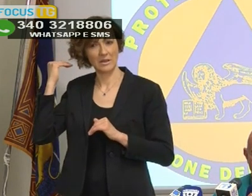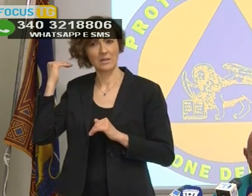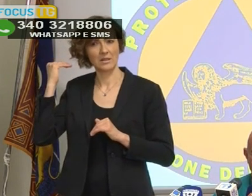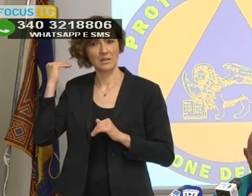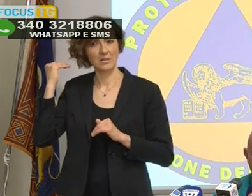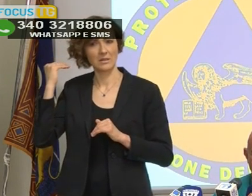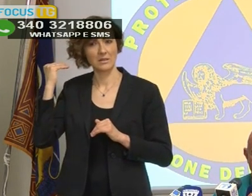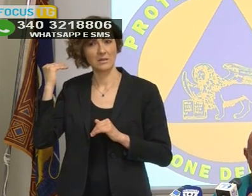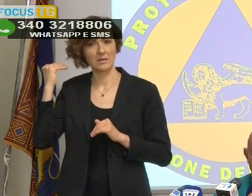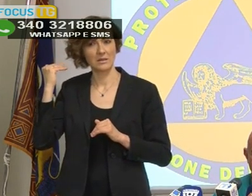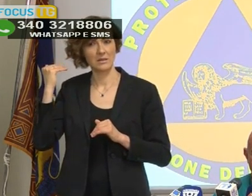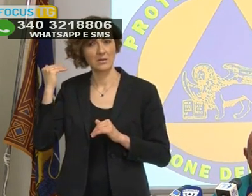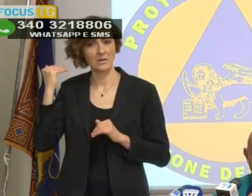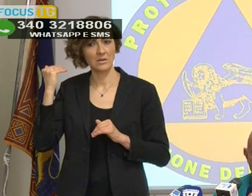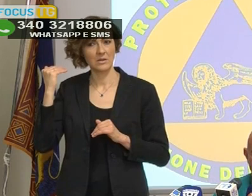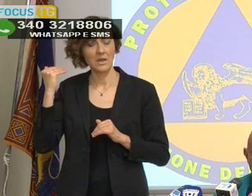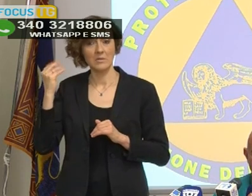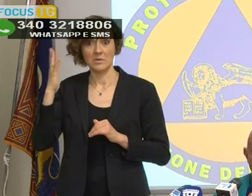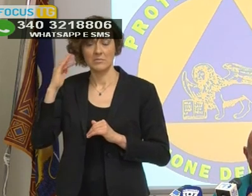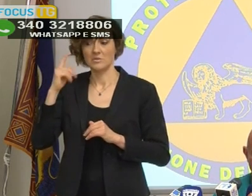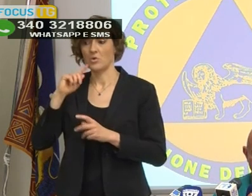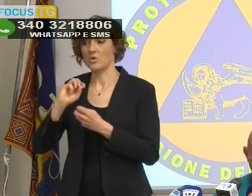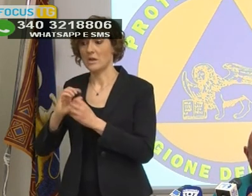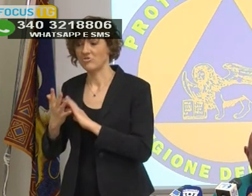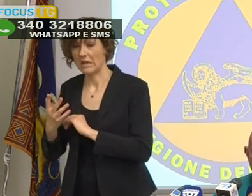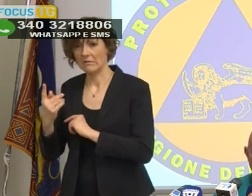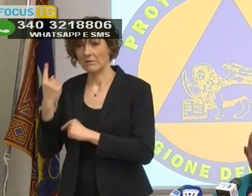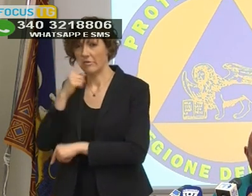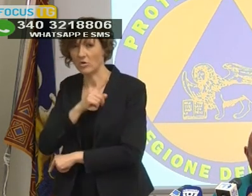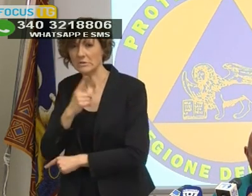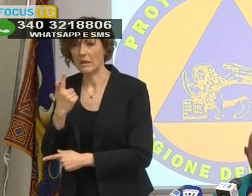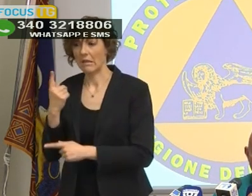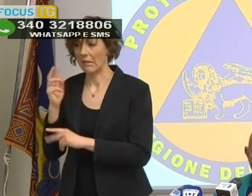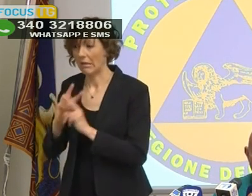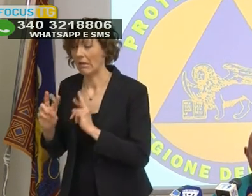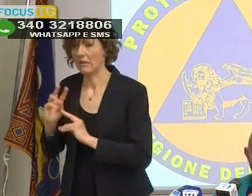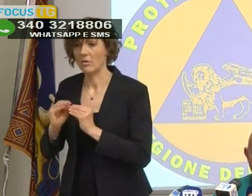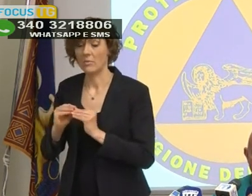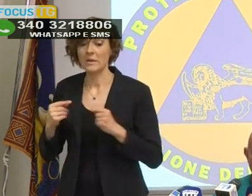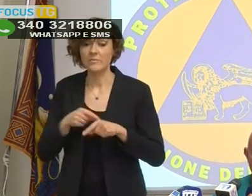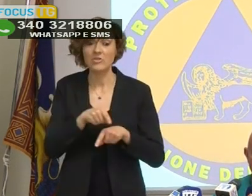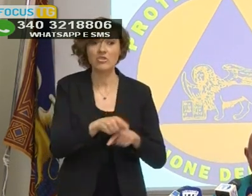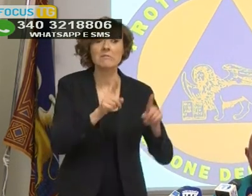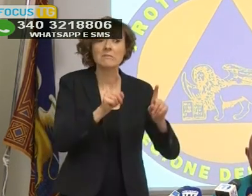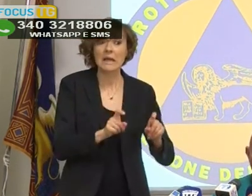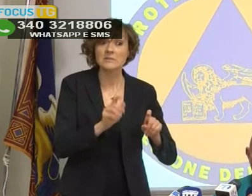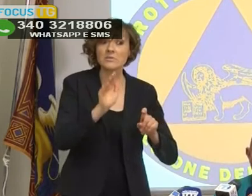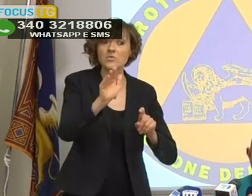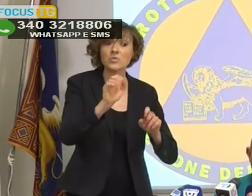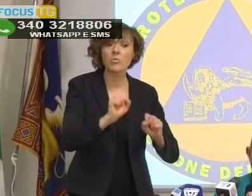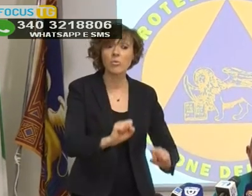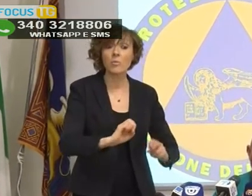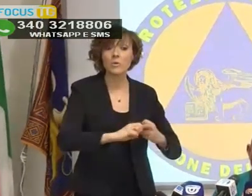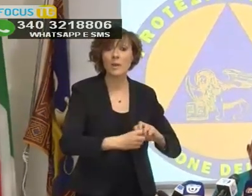c'era per esempio difficoltà di avere reagenti, avere altre cose, questo tipo di test, che tipo di problematiche invece potrebbe avere, se ne